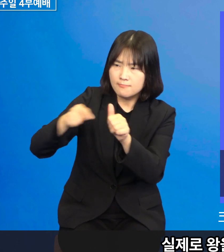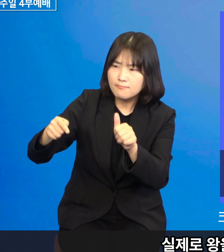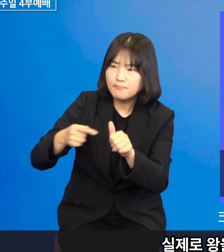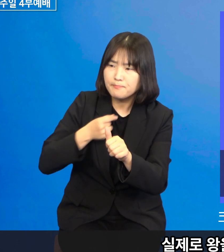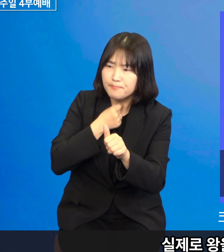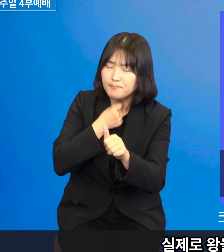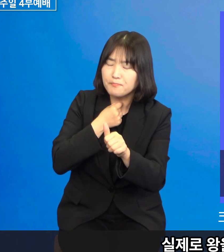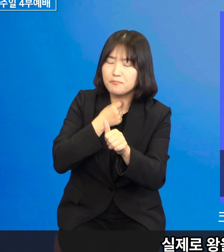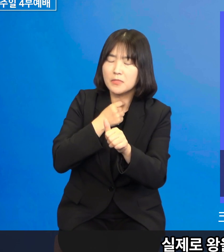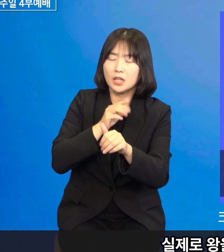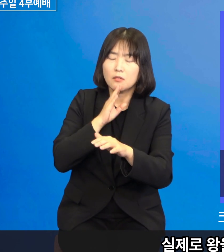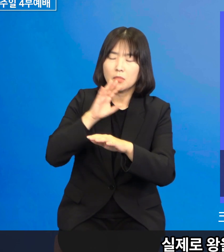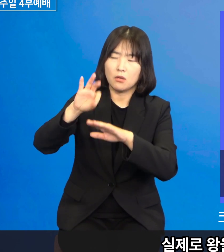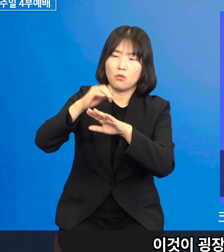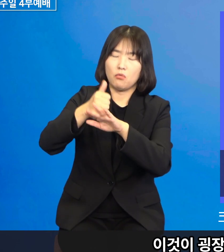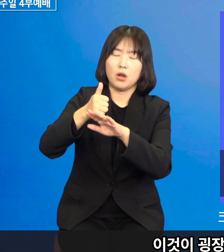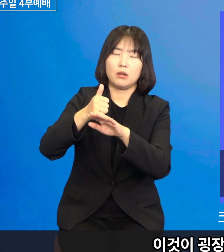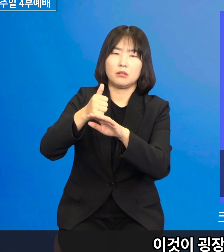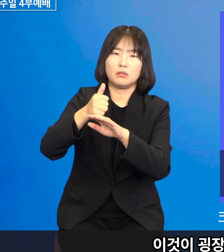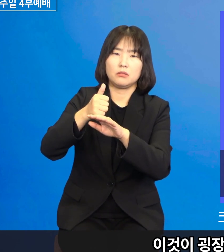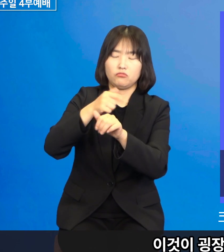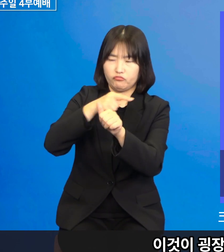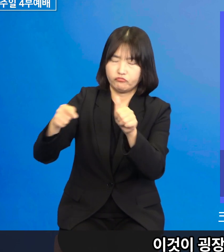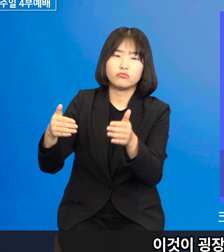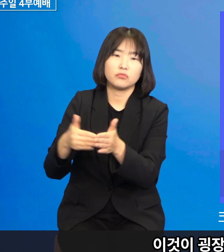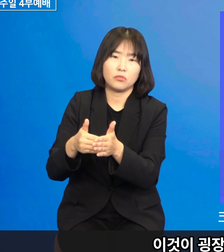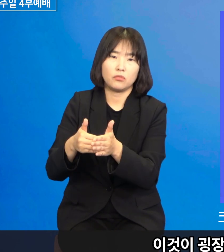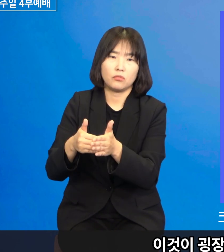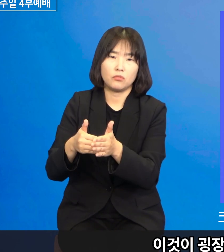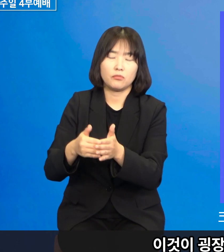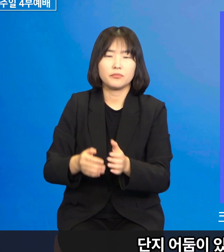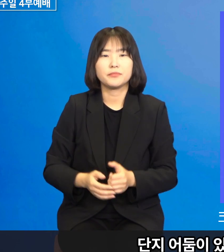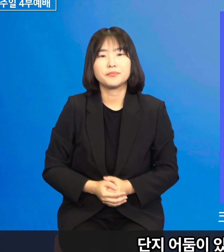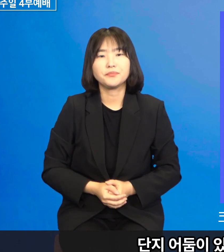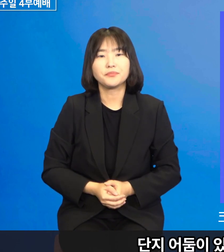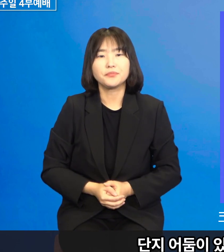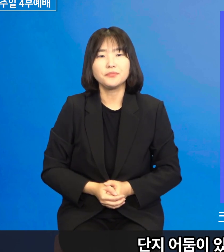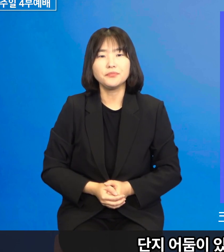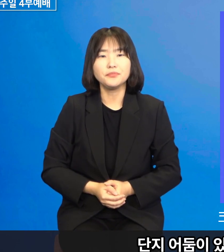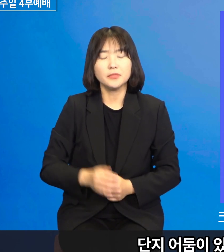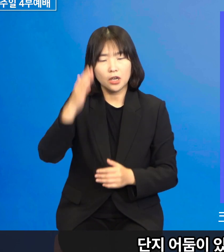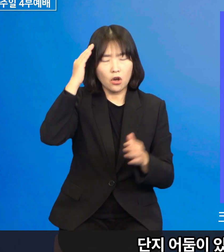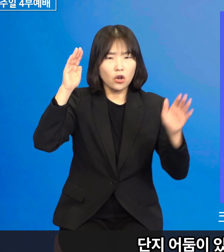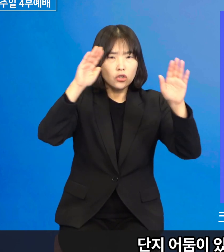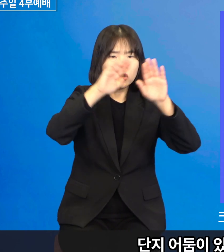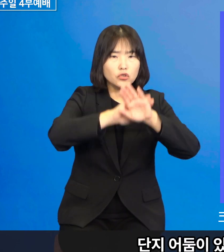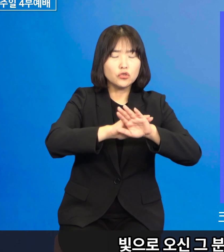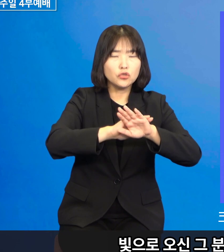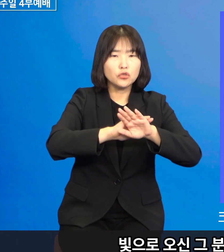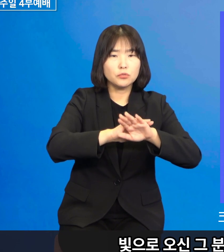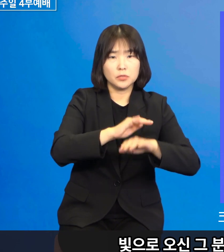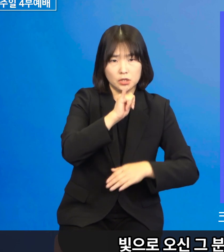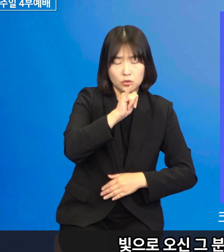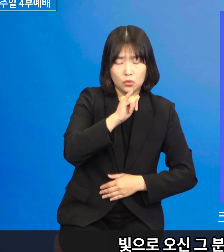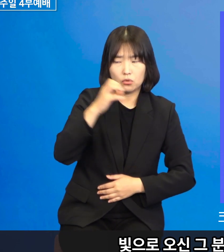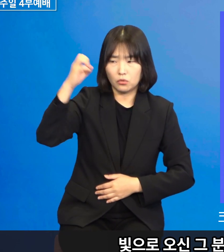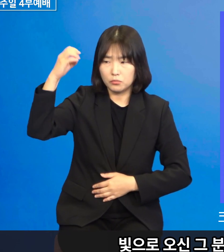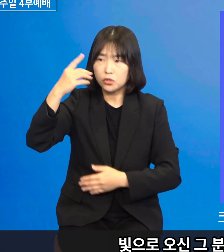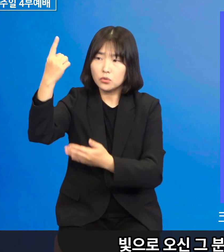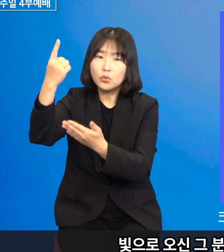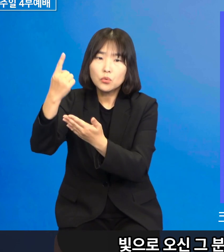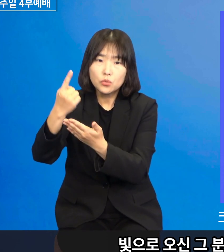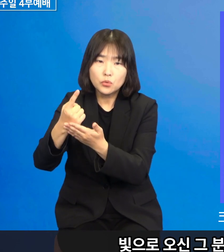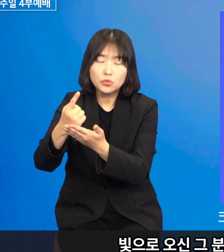실제로 왕을 죽였습니다. 이것이 굉장한 비극입니다. 단지 어둠에 있는 것만이 아니라 빛으로 오신